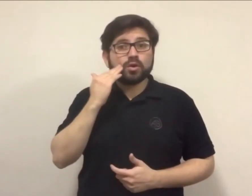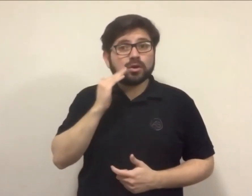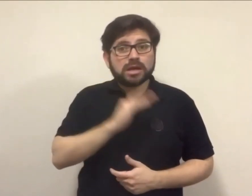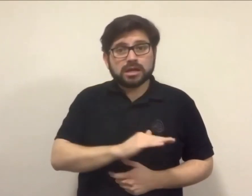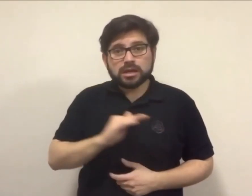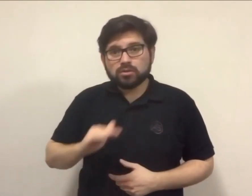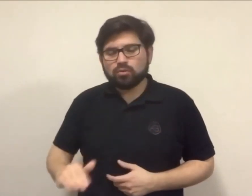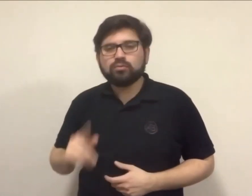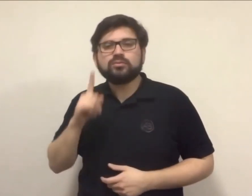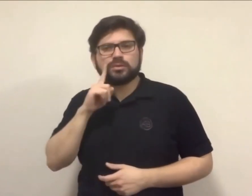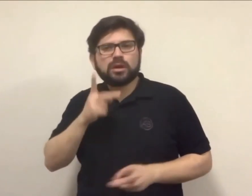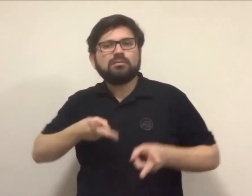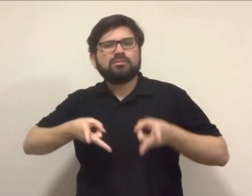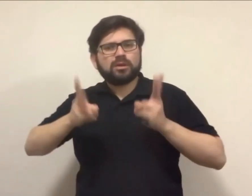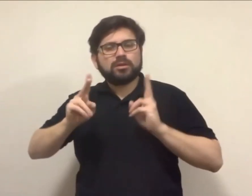Derecho a la salud.